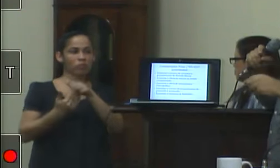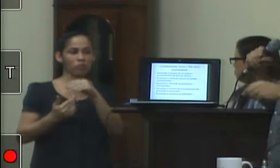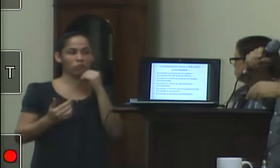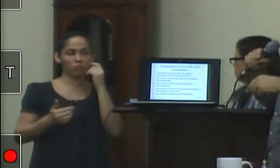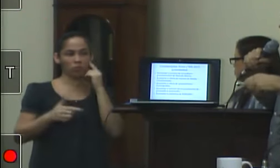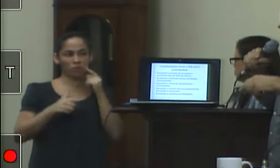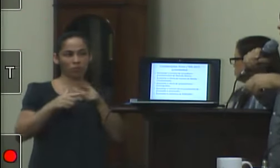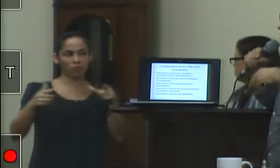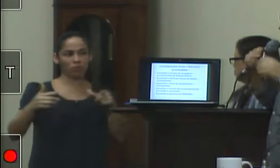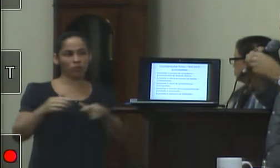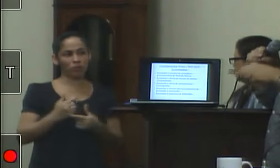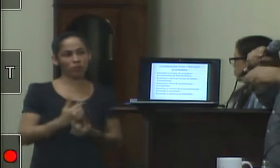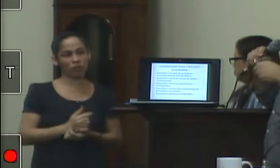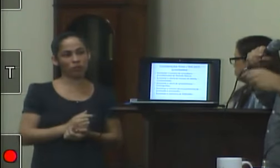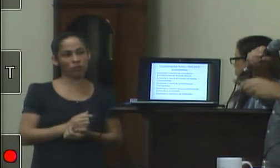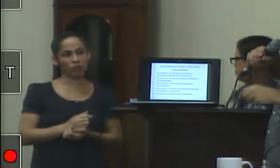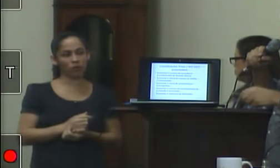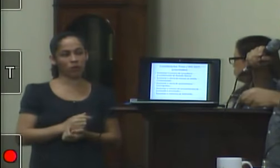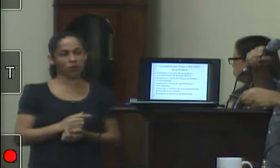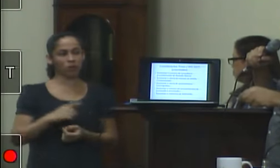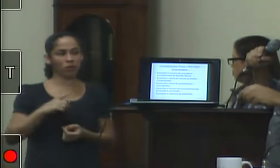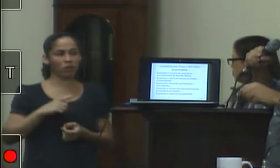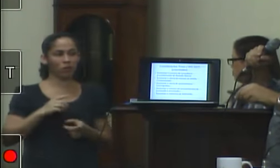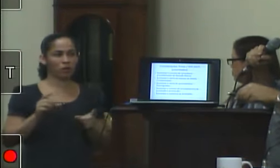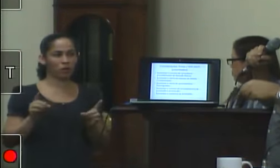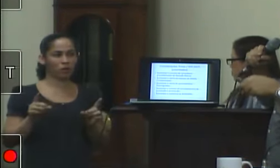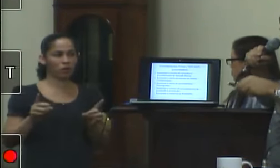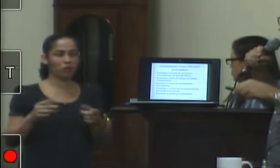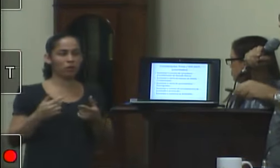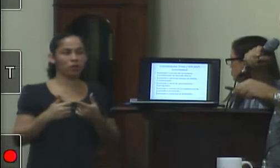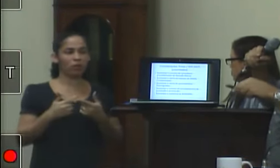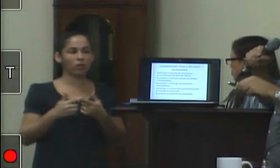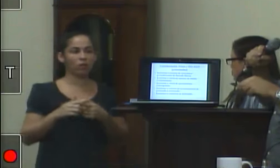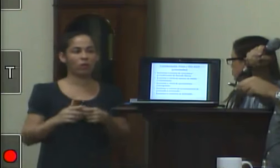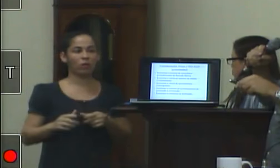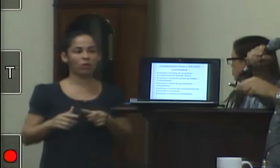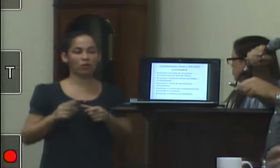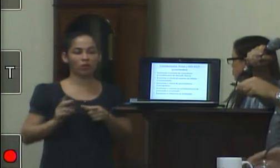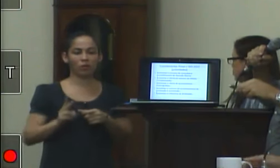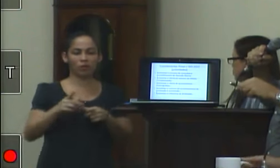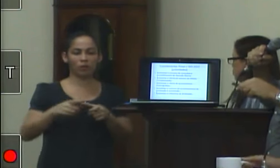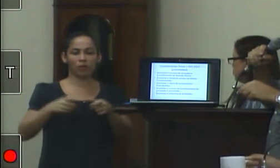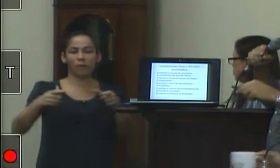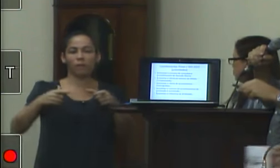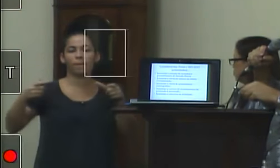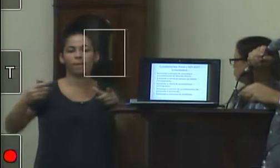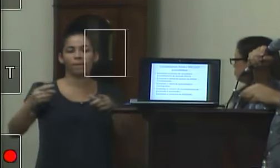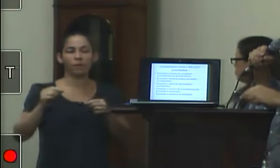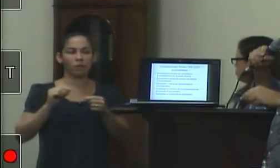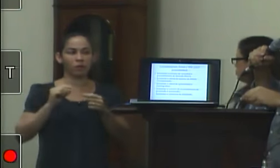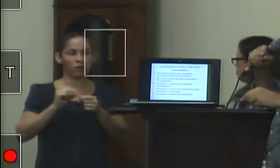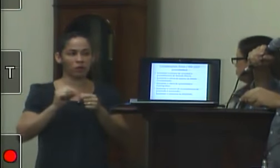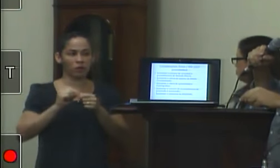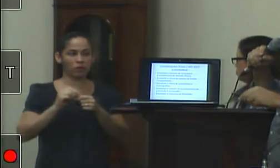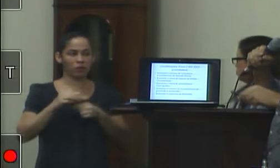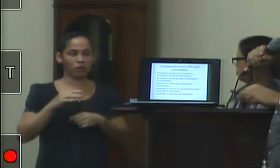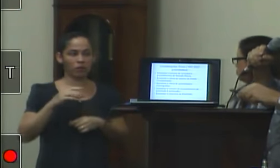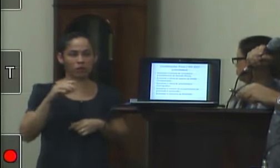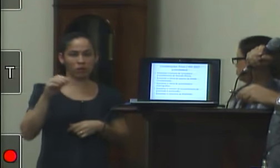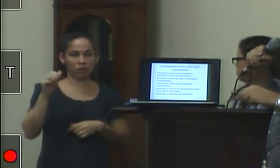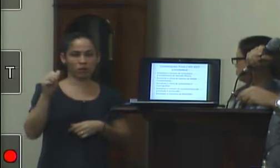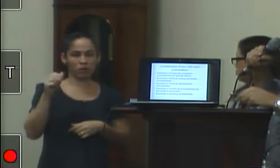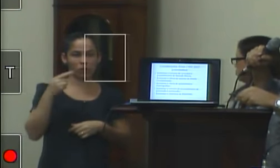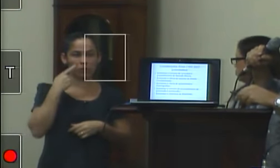das metas, né, de diversos indicadores aí? Continuar aumentando o número de consultas e procedimentos da atenção básica,